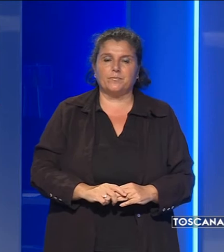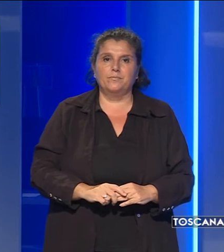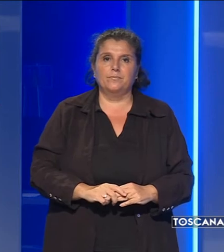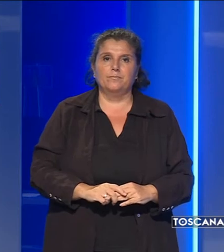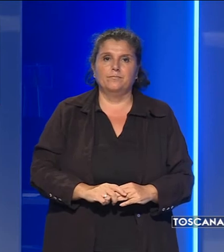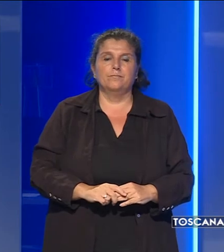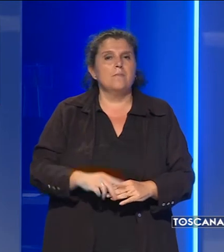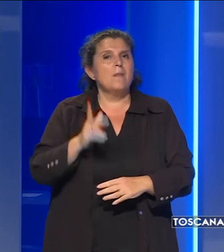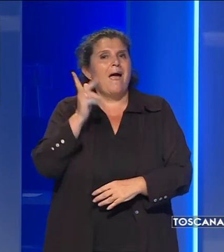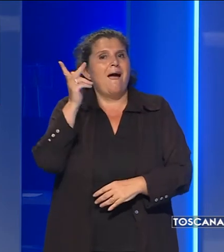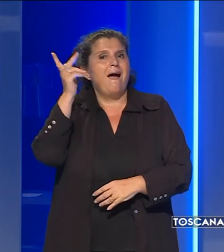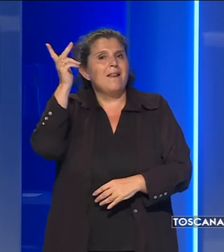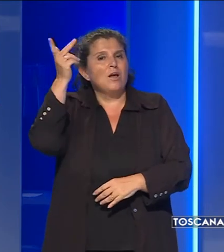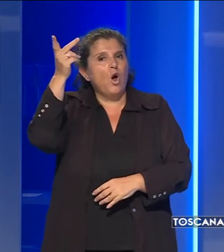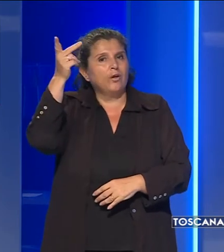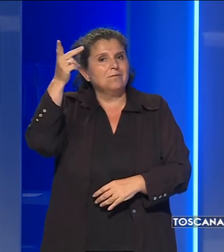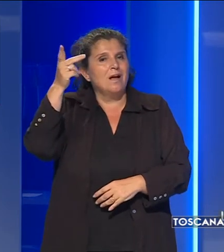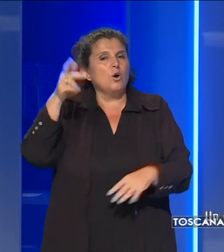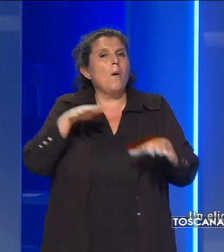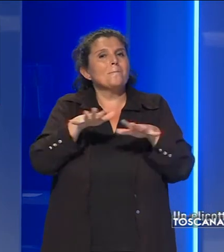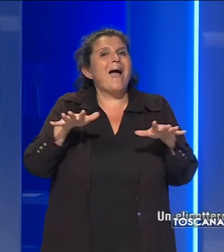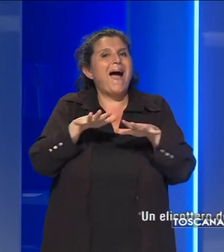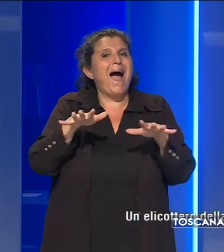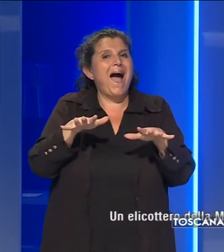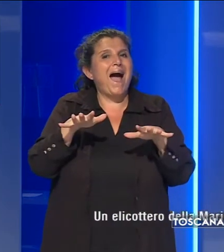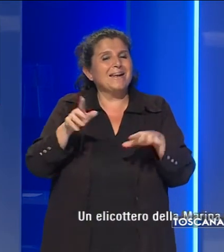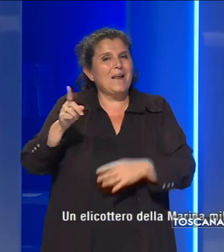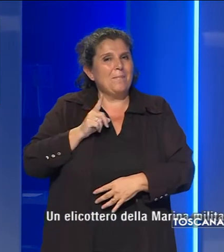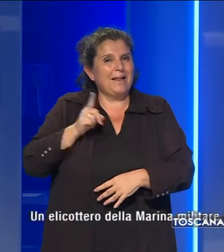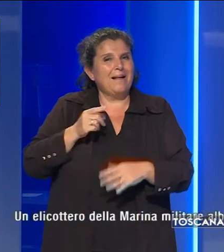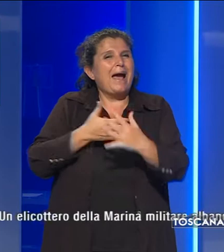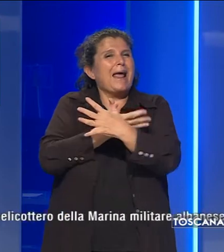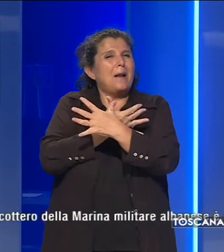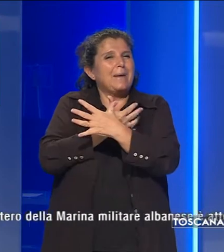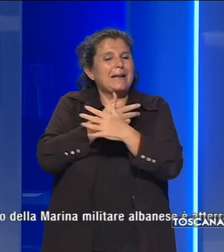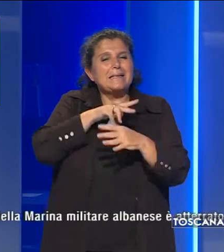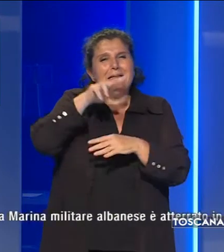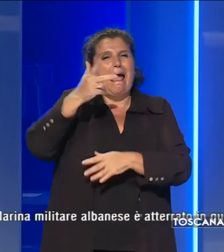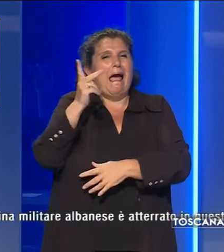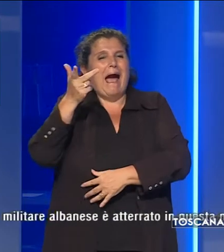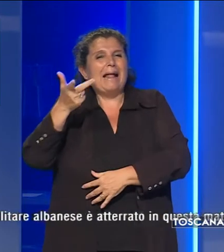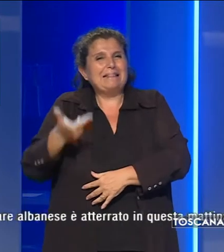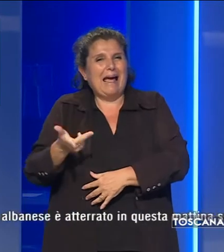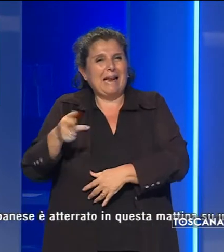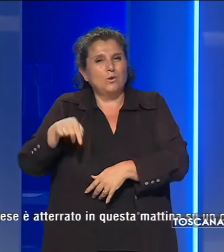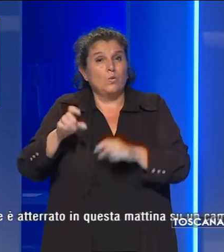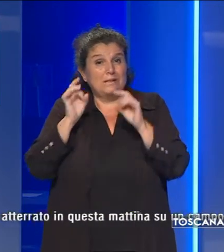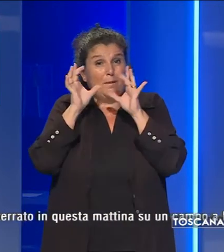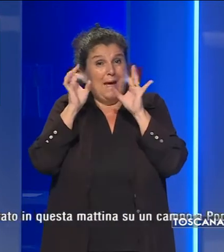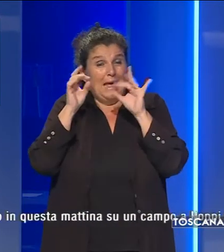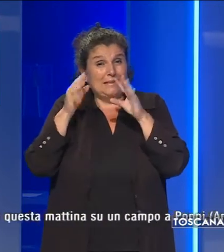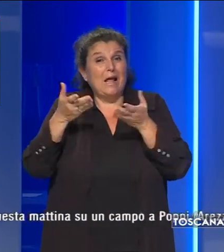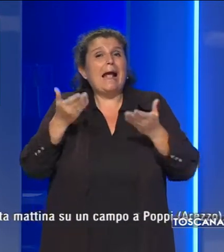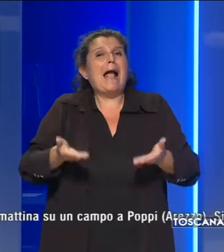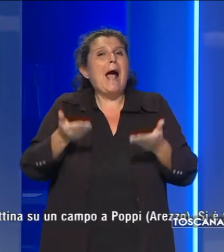Un elicottero della Marina Militare Albanese è atterrato questa mattina su un